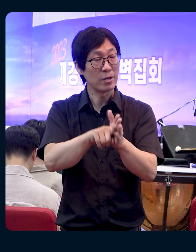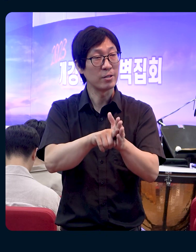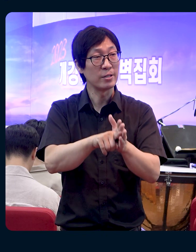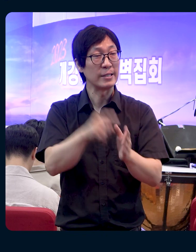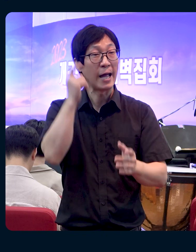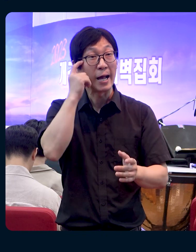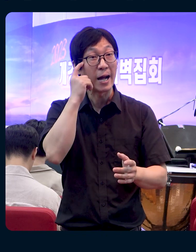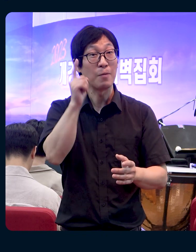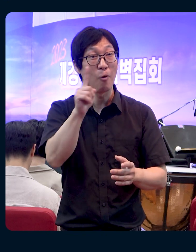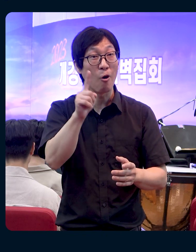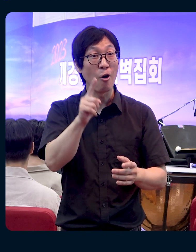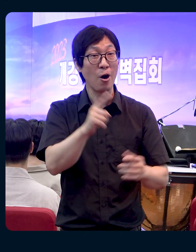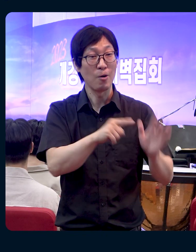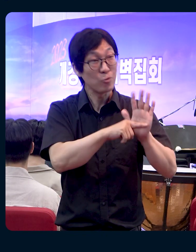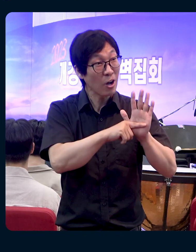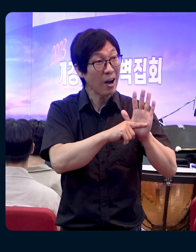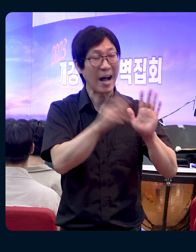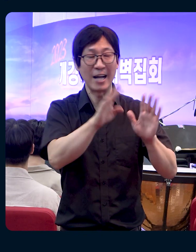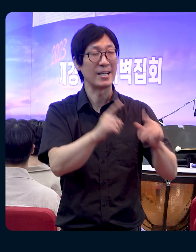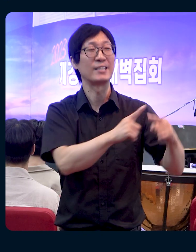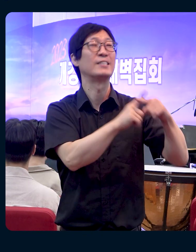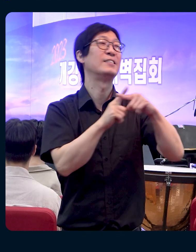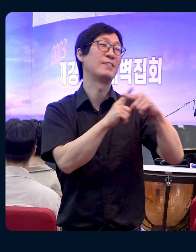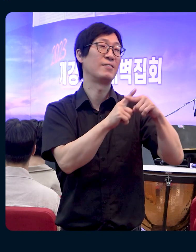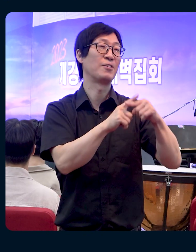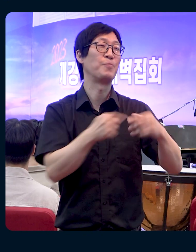사람이다. 생업의 현장에서.